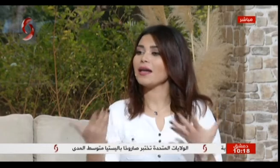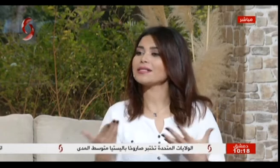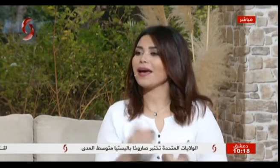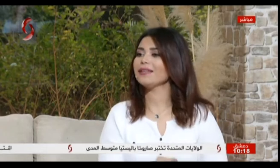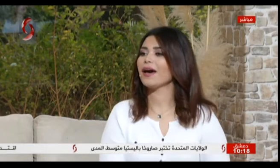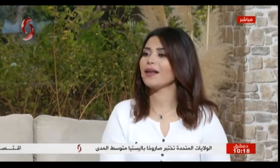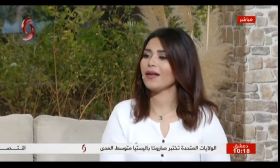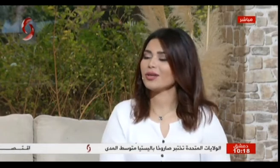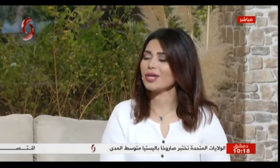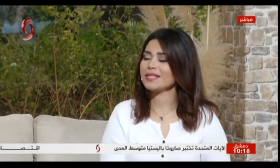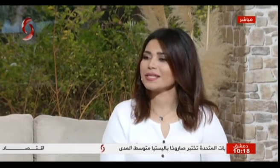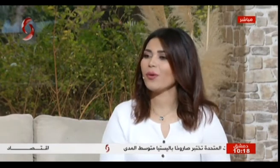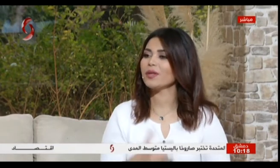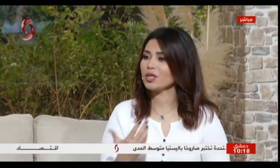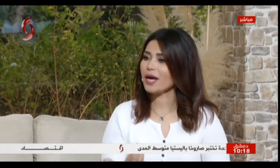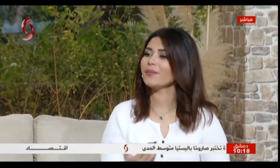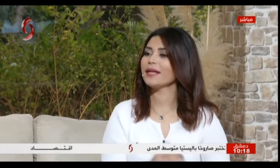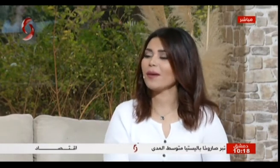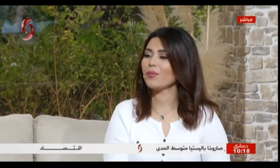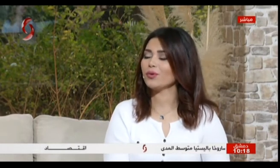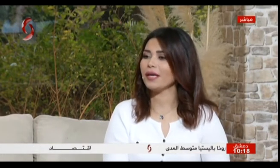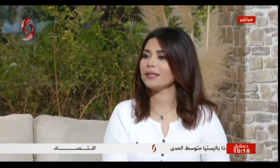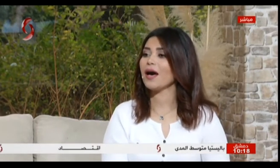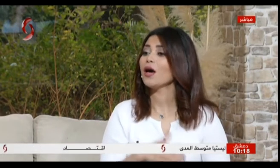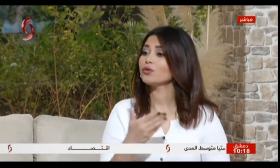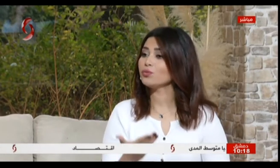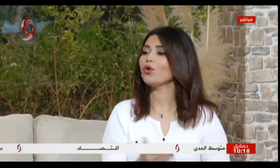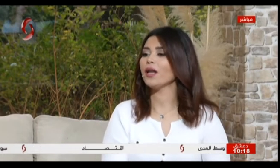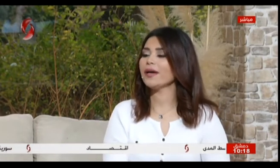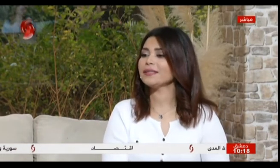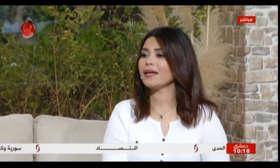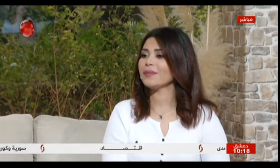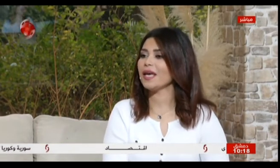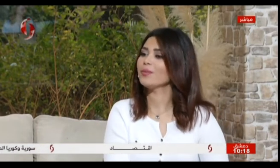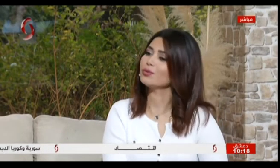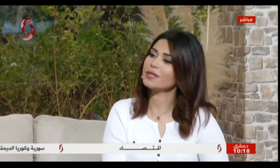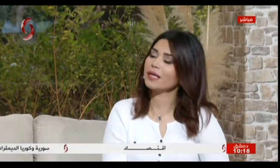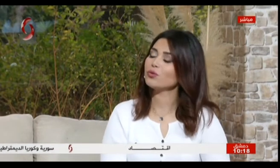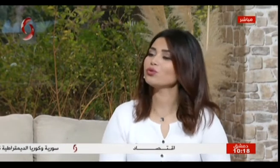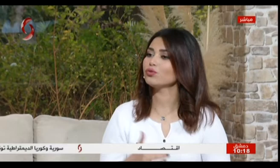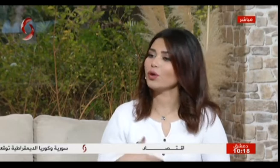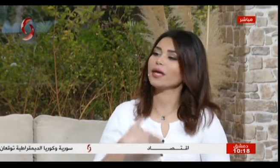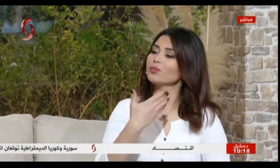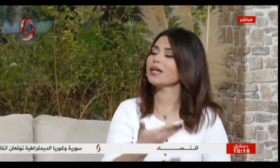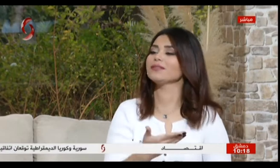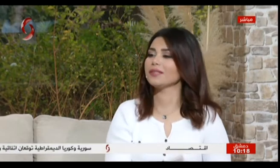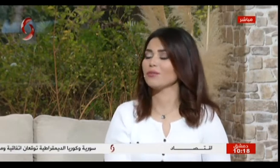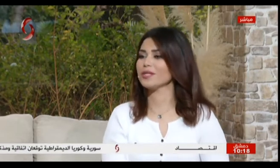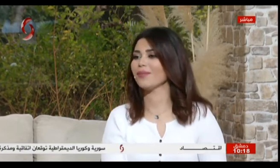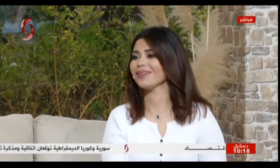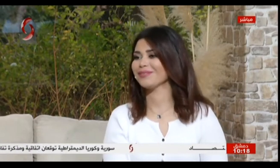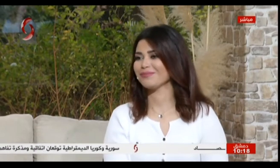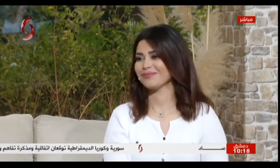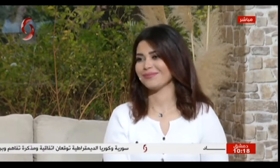على الصعيد الشخصي ومن تجاربنا دائما بيكون عندنا طموح، لوين بتحبي توصلي أو شو طموحك، شو